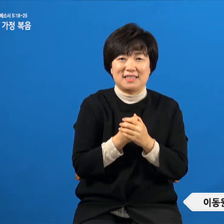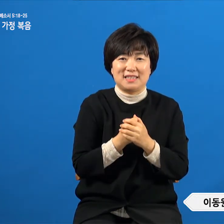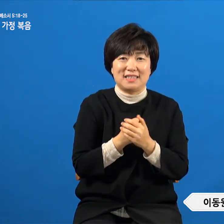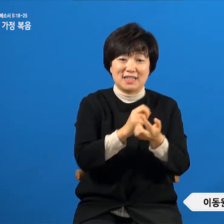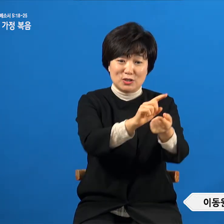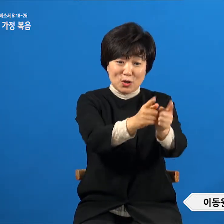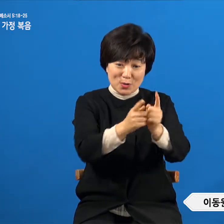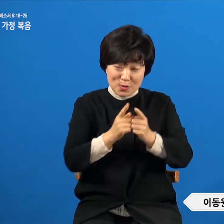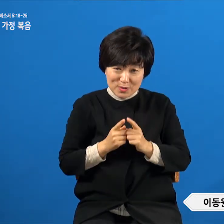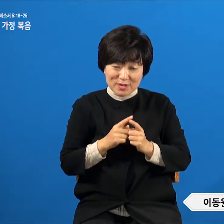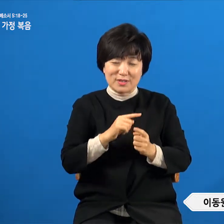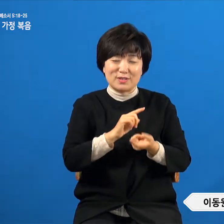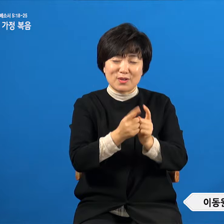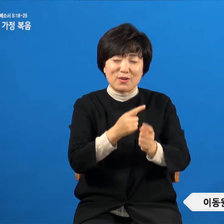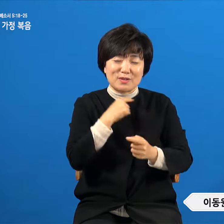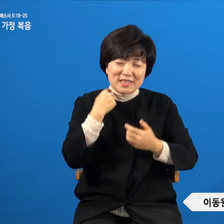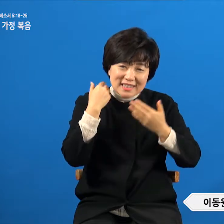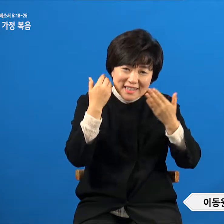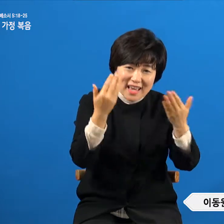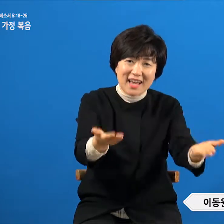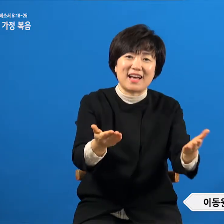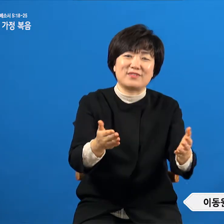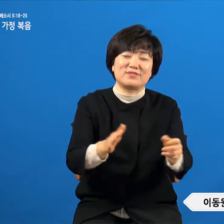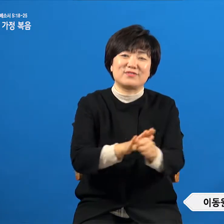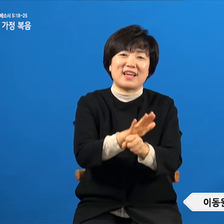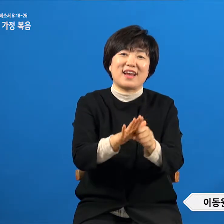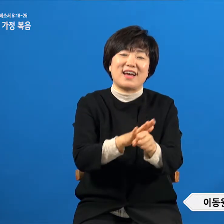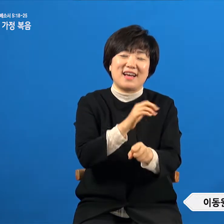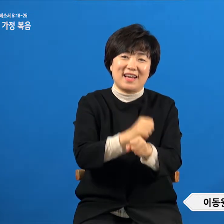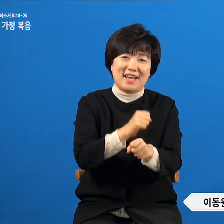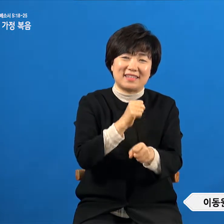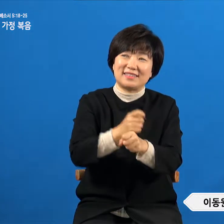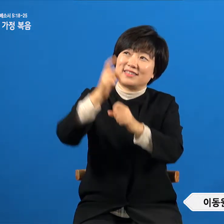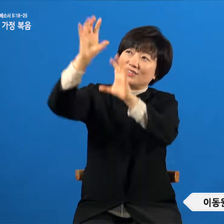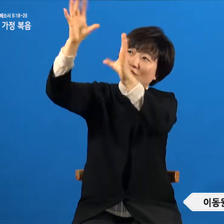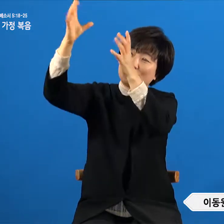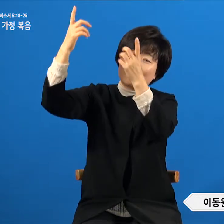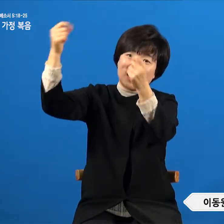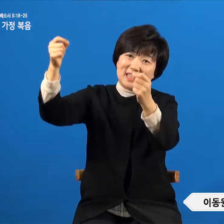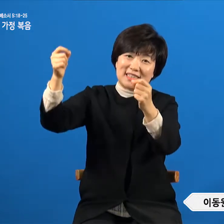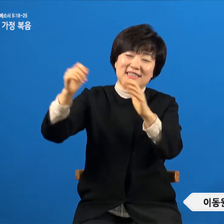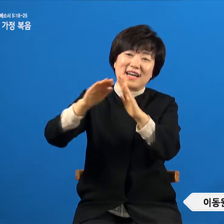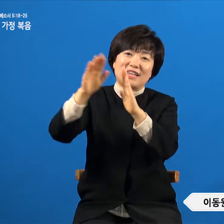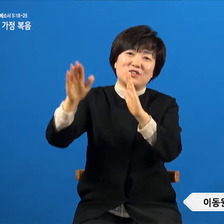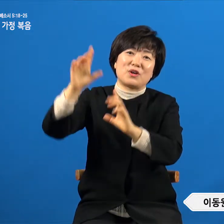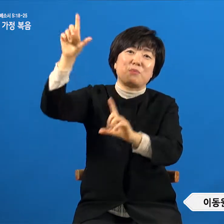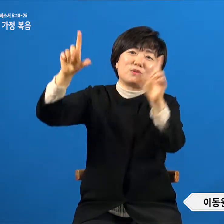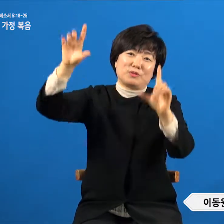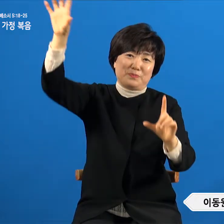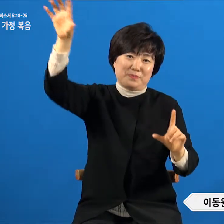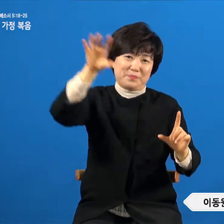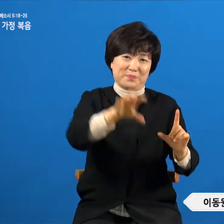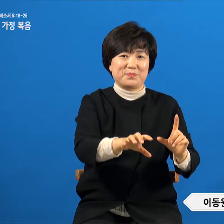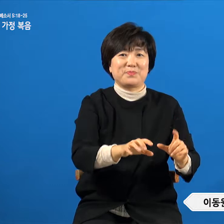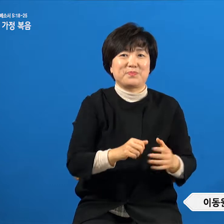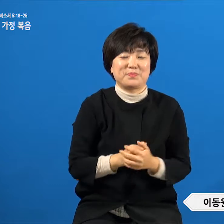이것이 바로 서로를 내어주는 희생과 사랑을 통해서 이루어가는 천국 가정의 모습인